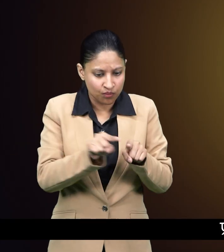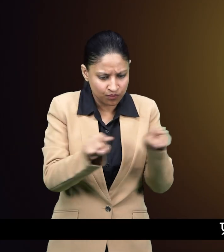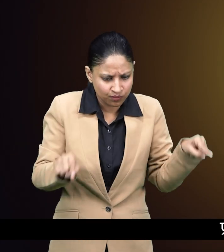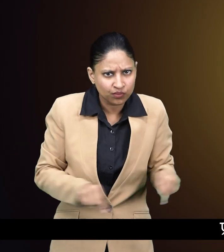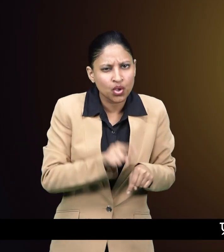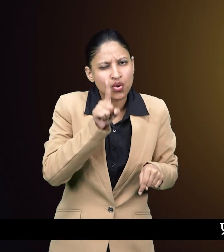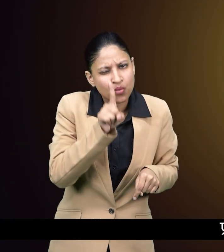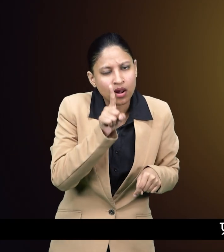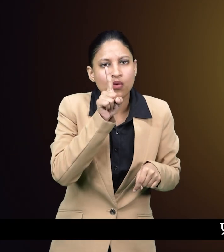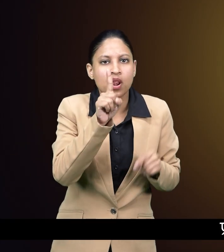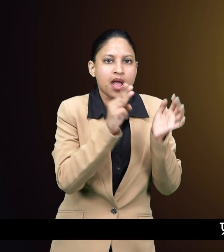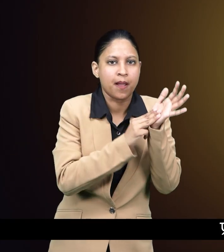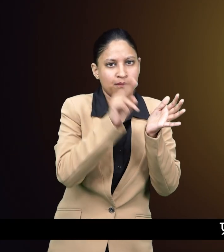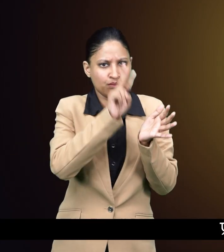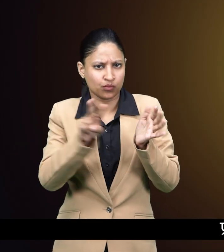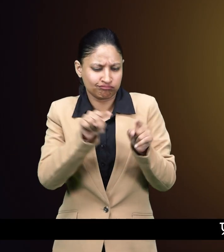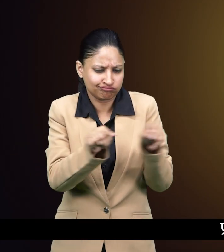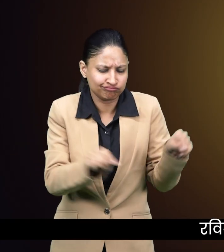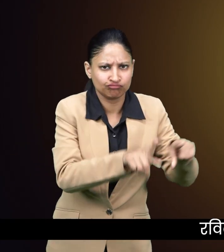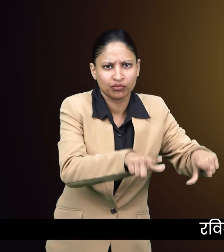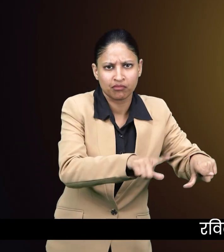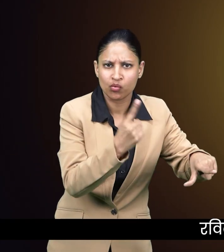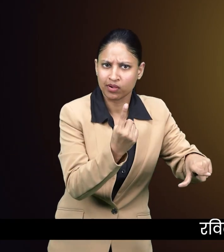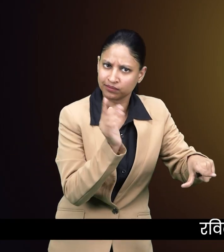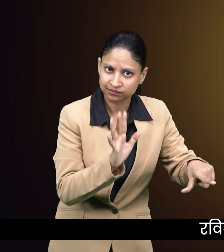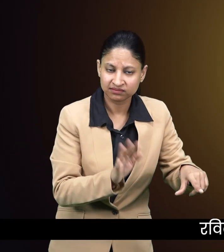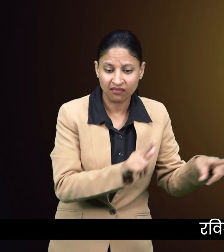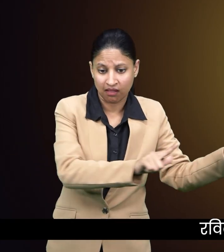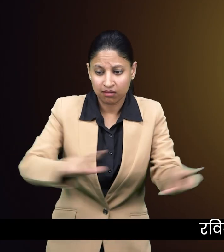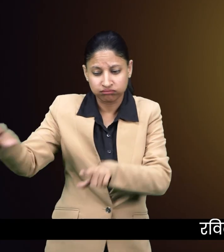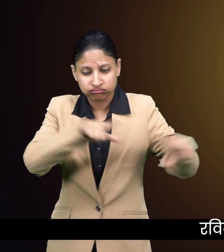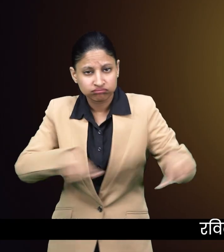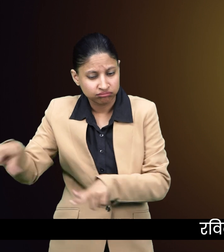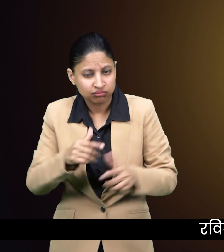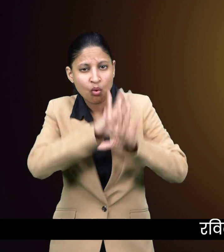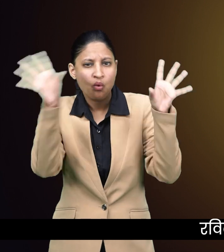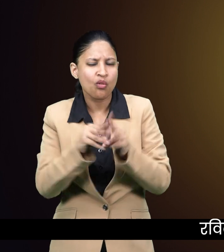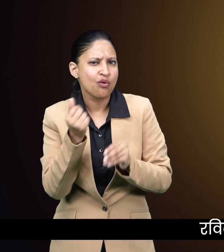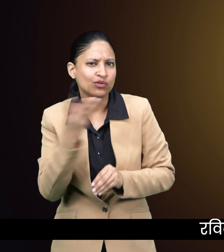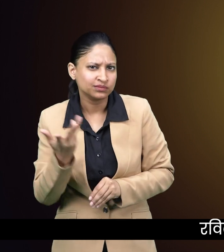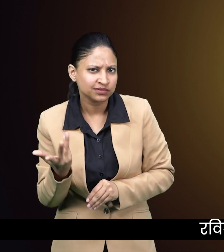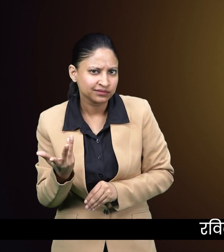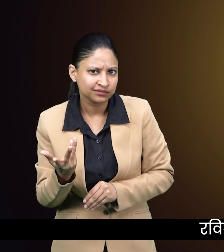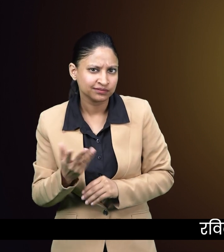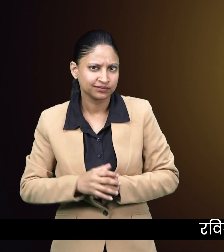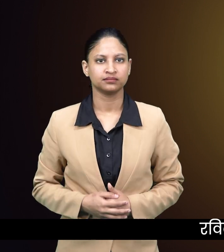प्रत्येक टाइल्स 1 चौरस मीटर व्यापते. रवीला किती टाइल्स लागतील?